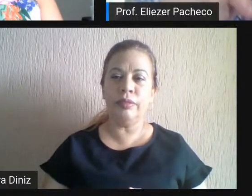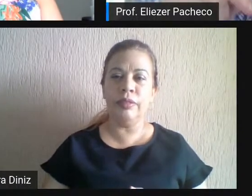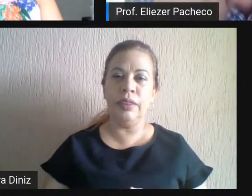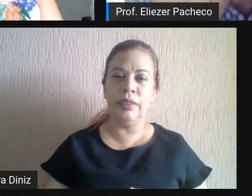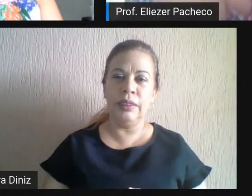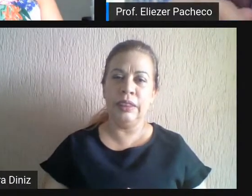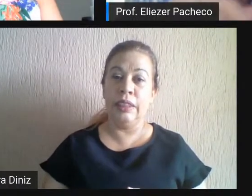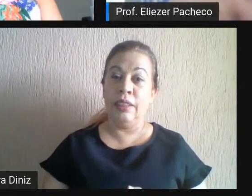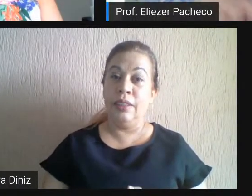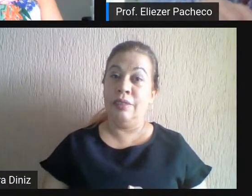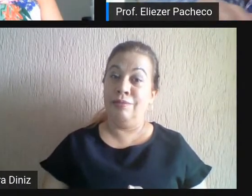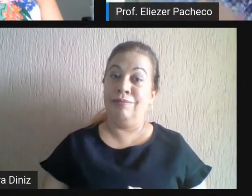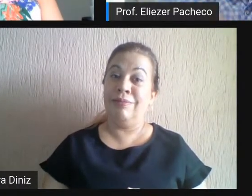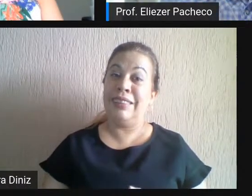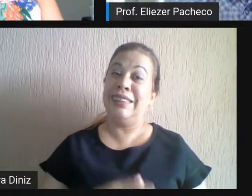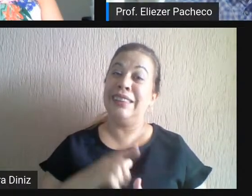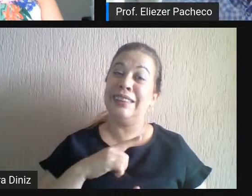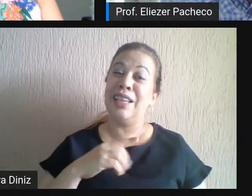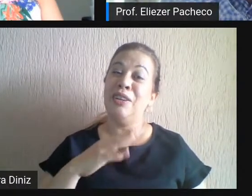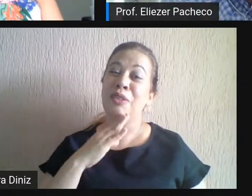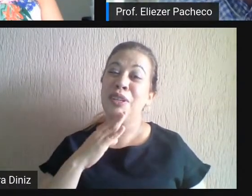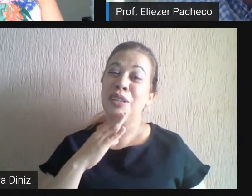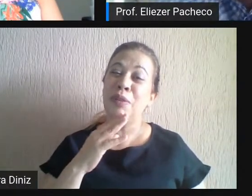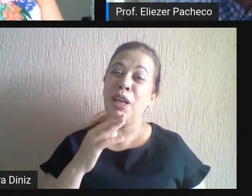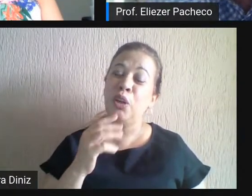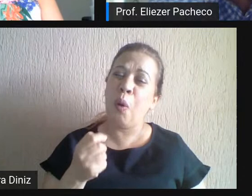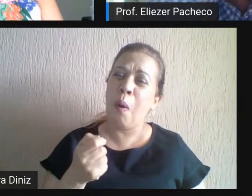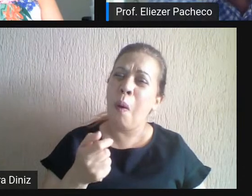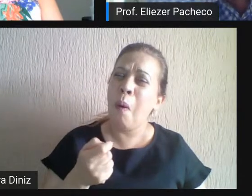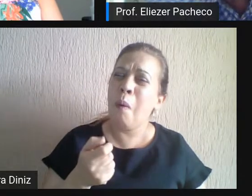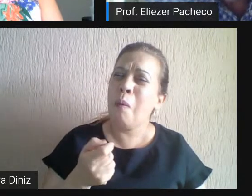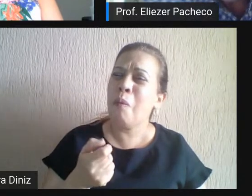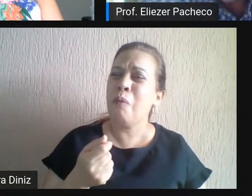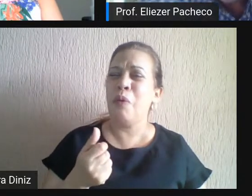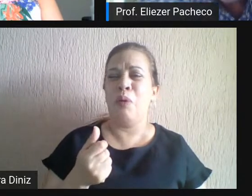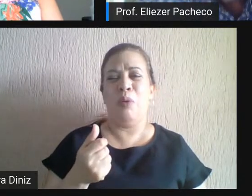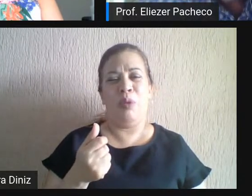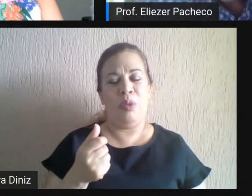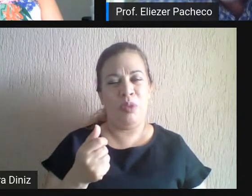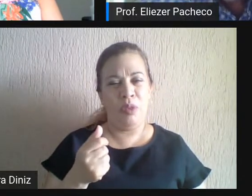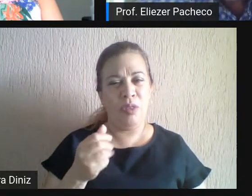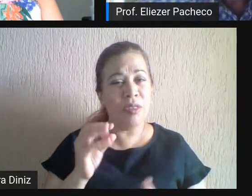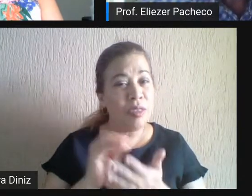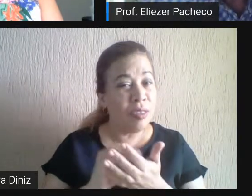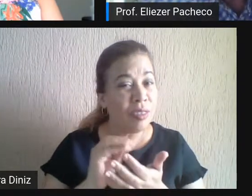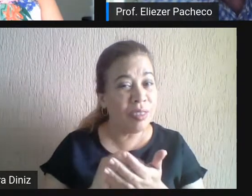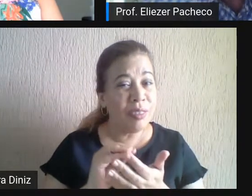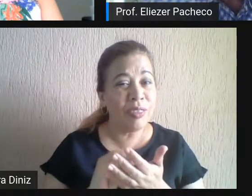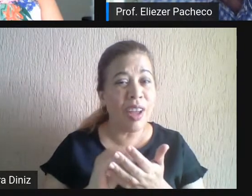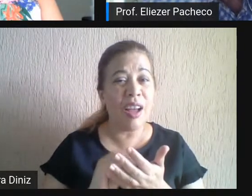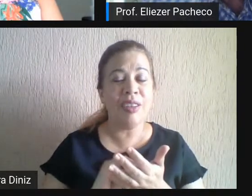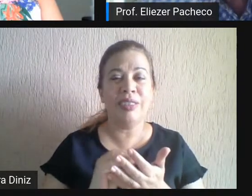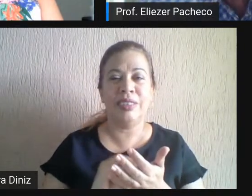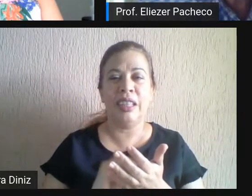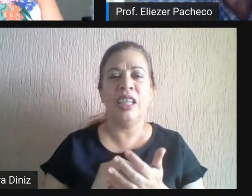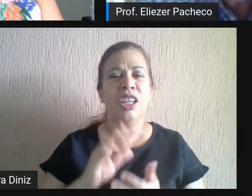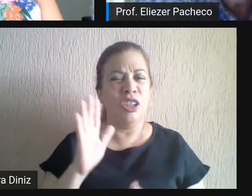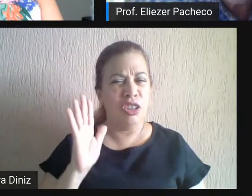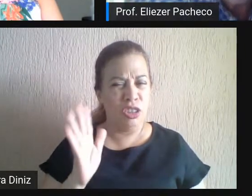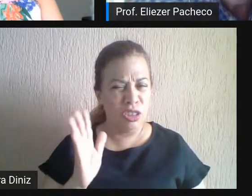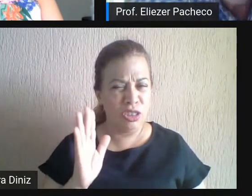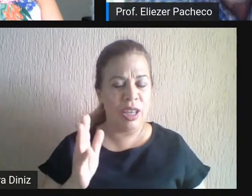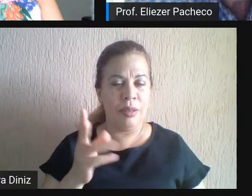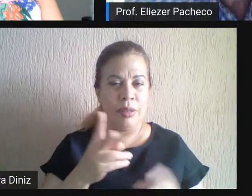E se conhece pouco do ensino médio integrado. Eu já vi muito local em que as pessoas pensam